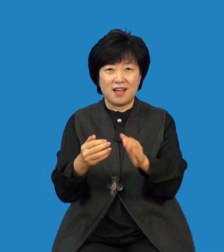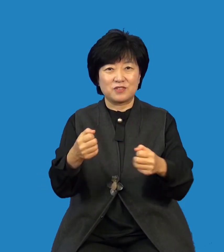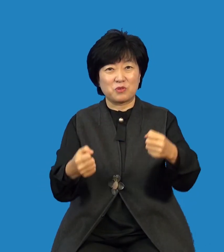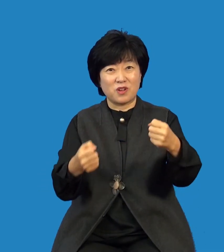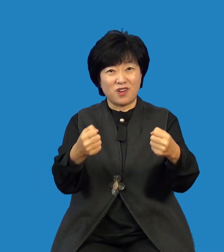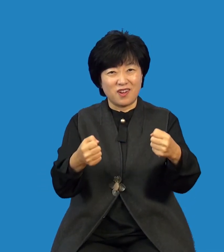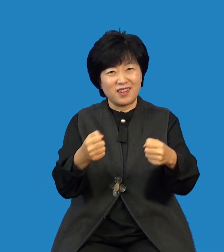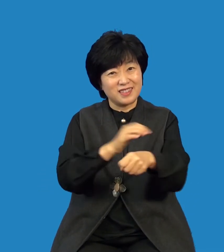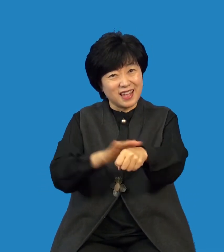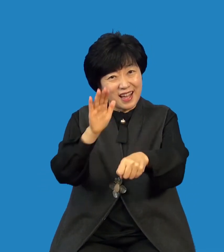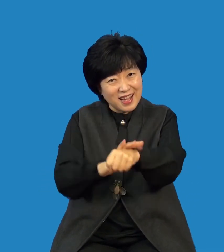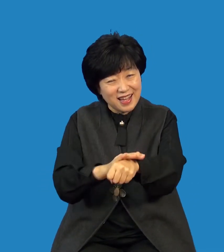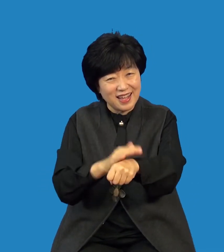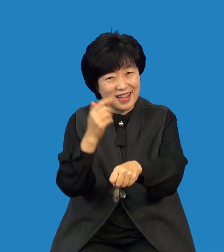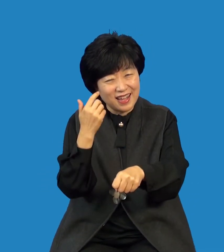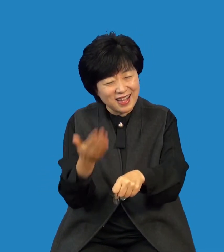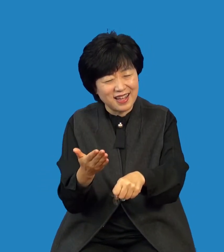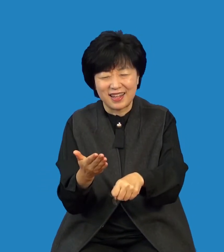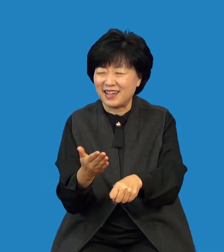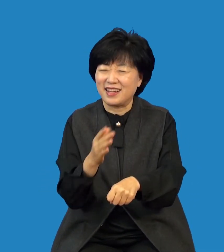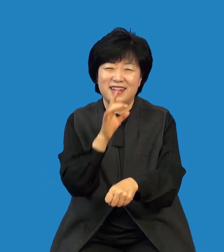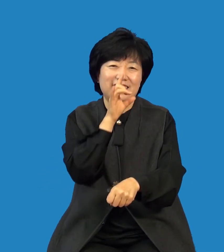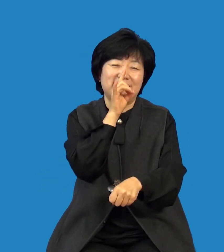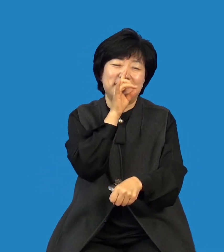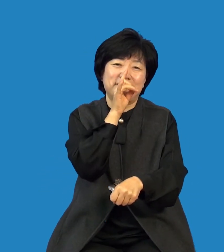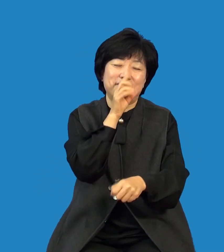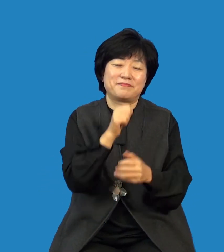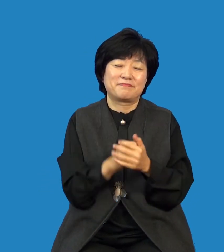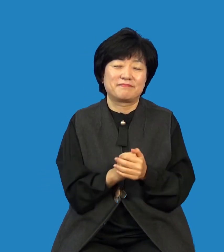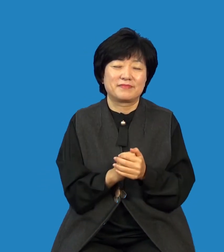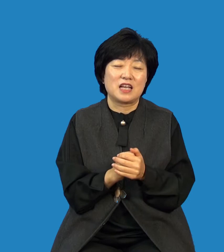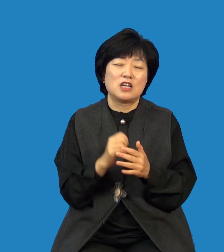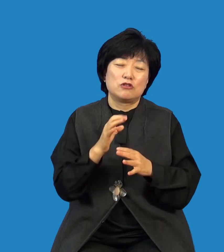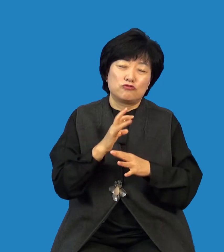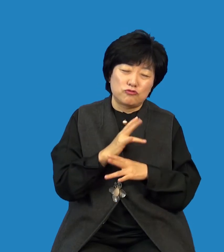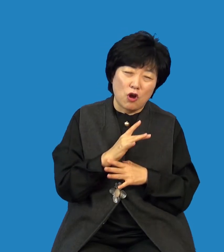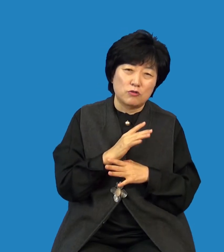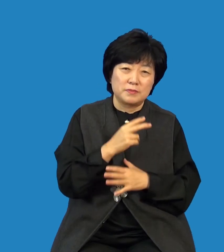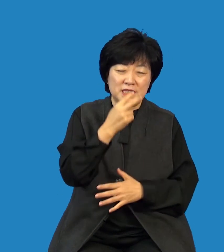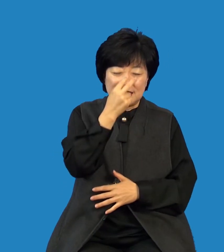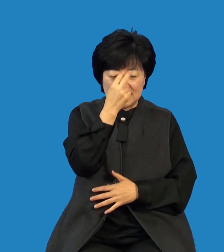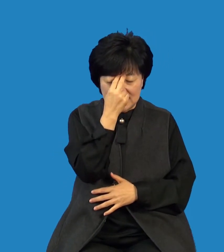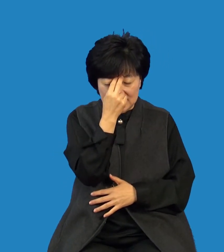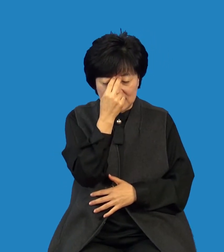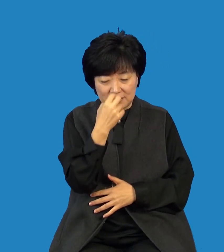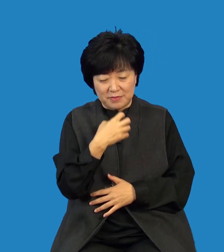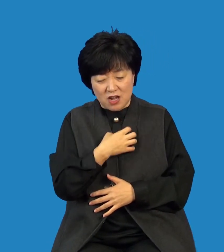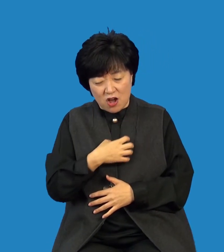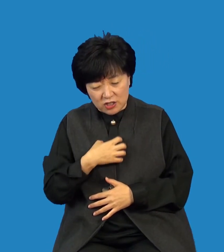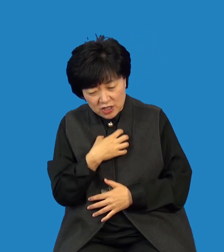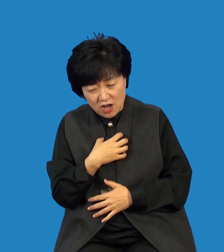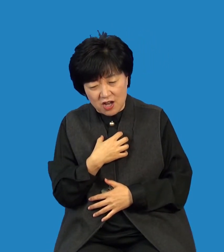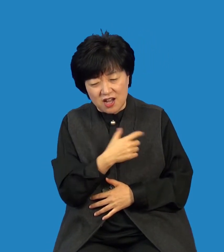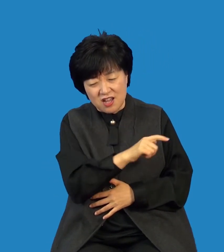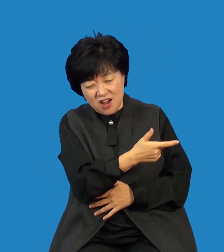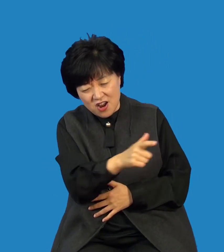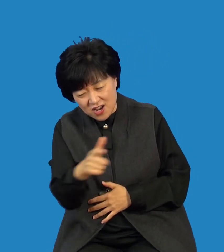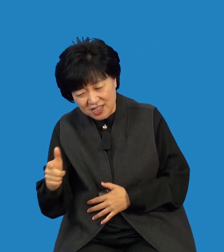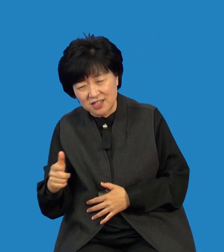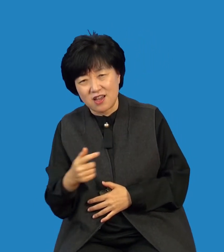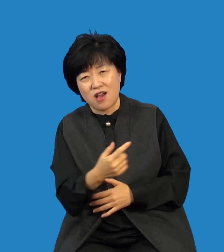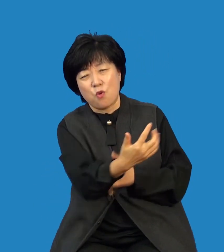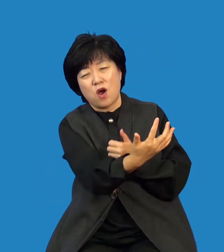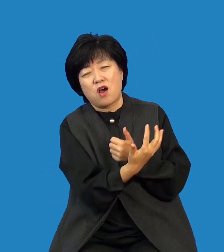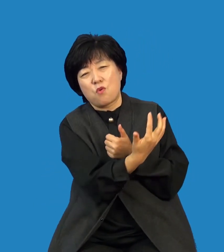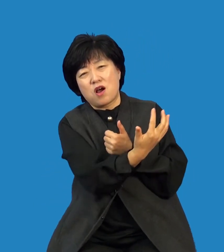문제가 그거라는 거죠. 이 두려움이 있고 근심이 있고 염려가 있고 그래서 모든 것의 조종관을 내가 잡고 싶어 하지만 실제로